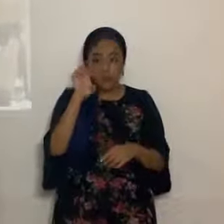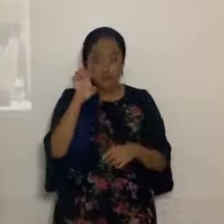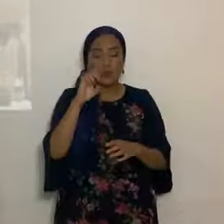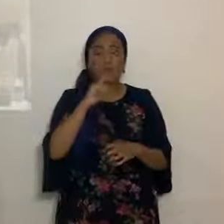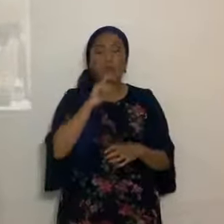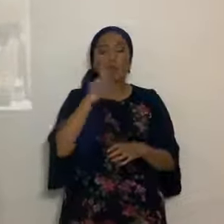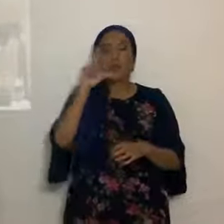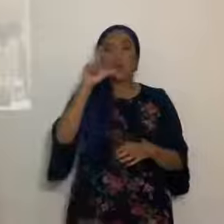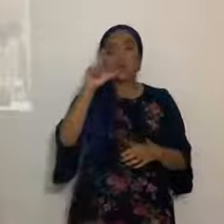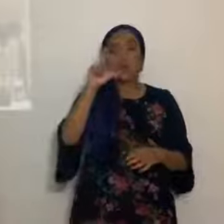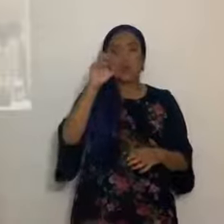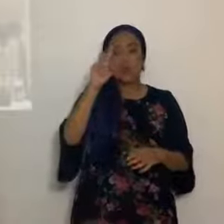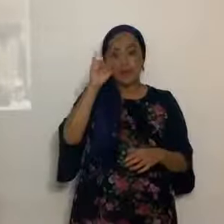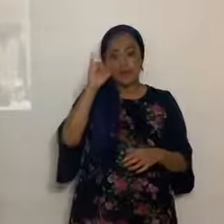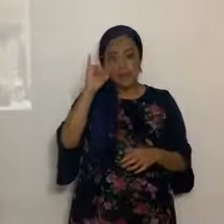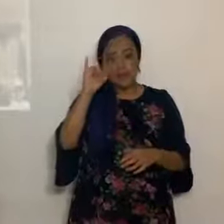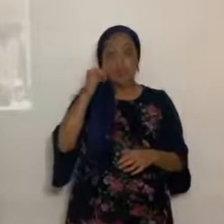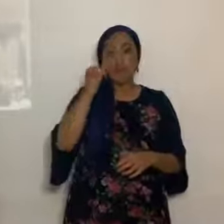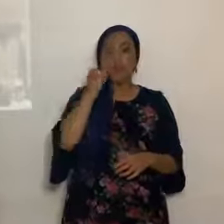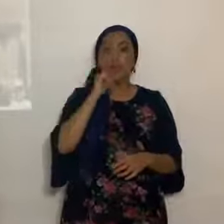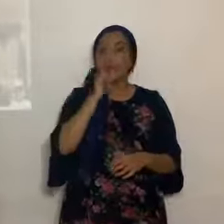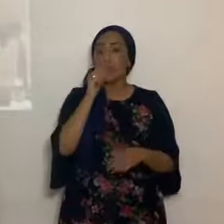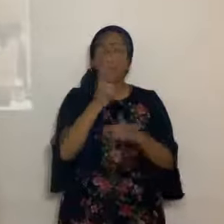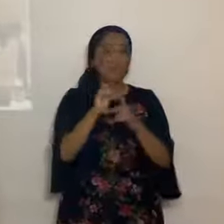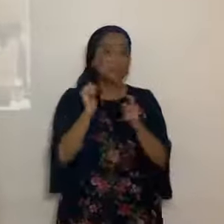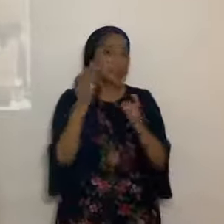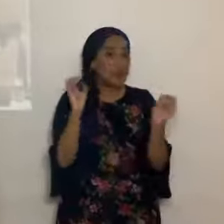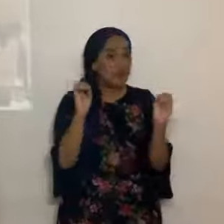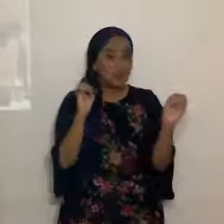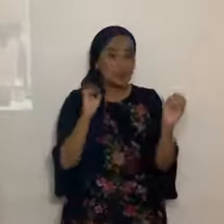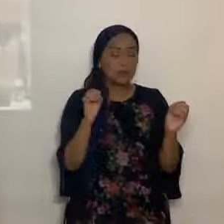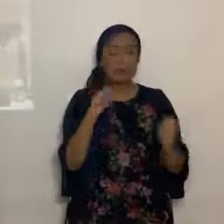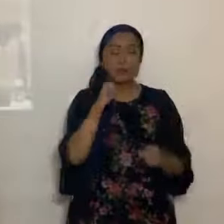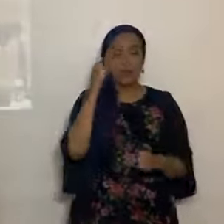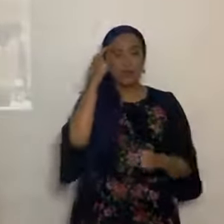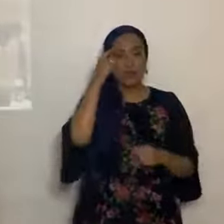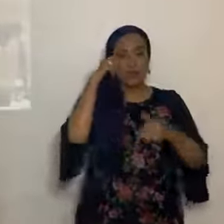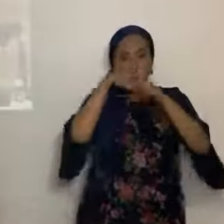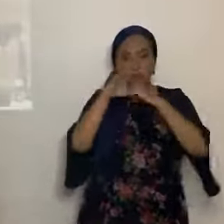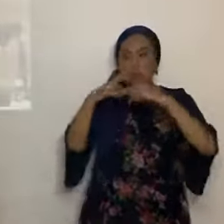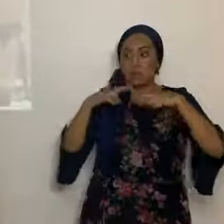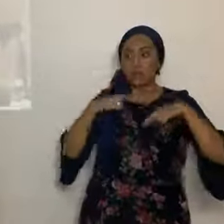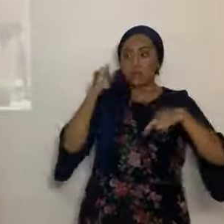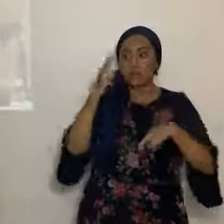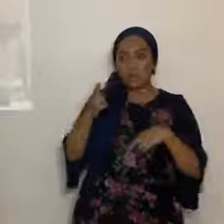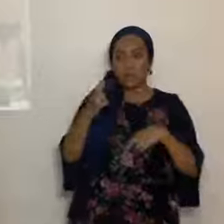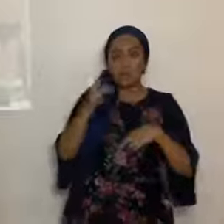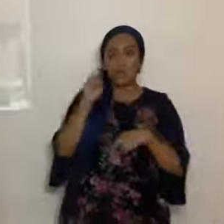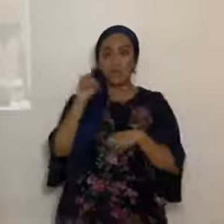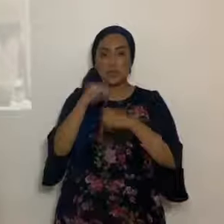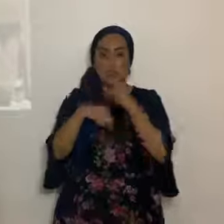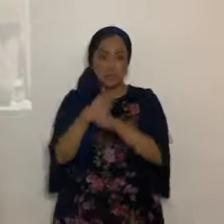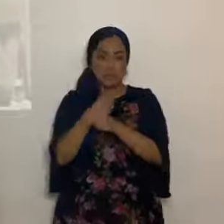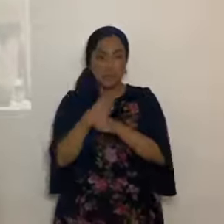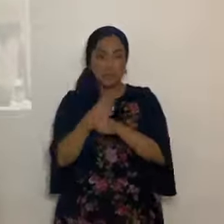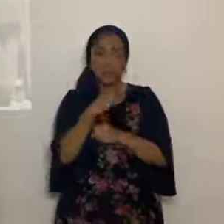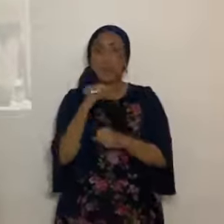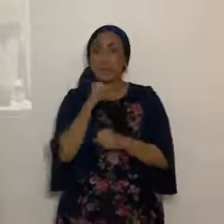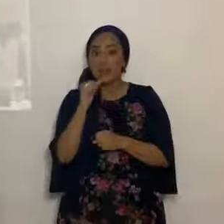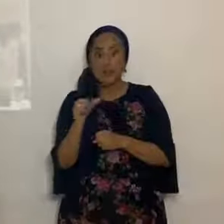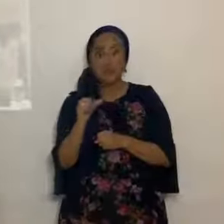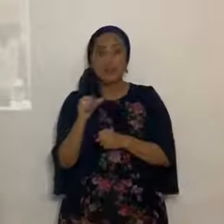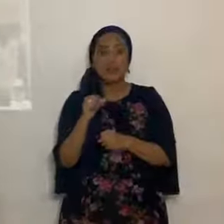verdadero levita, está diciendo, si no se guarda el Shabbat, ni pienses que vas a entrar al reposo de Yahweh, que es el milenio, y menos